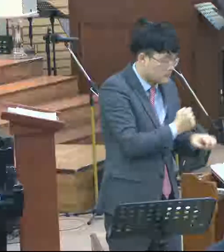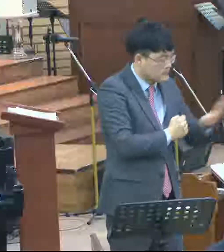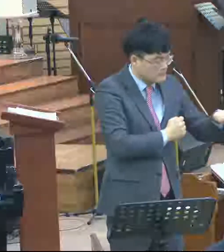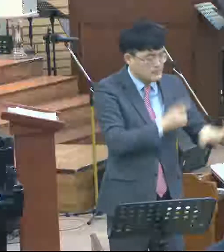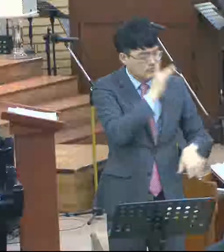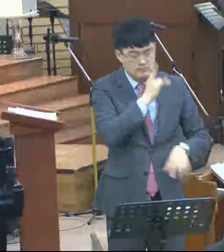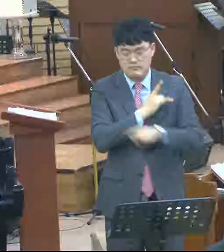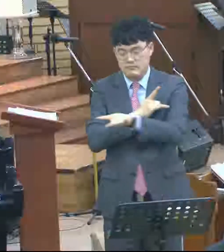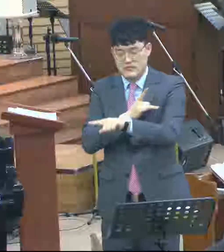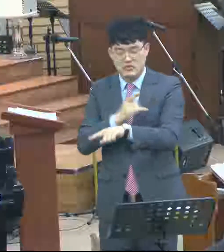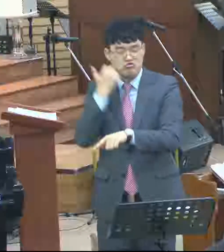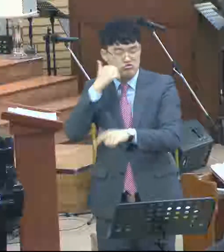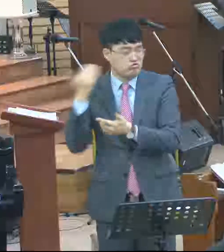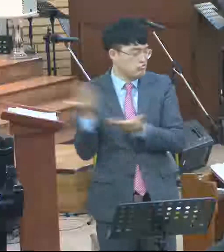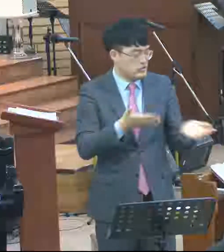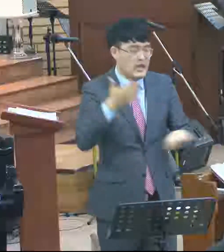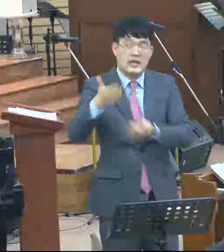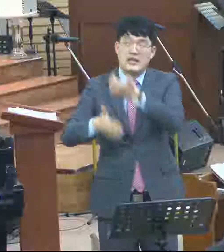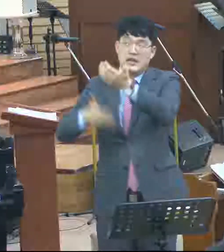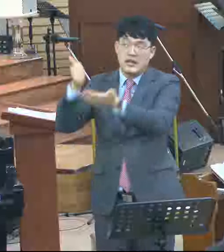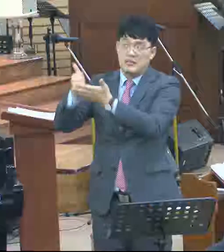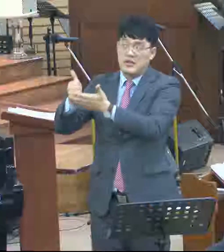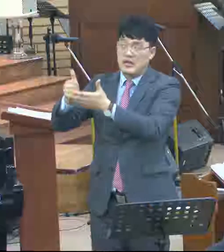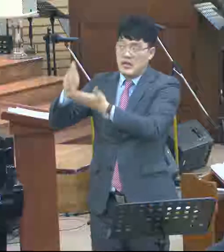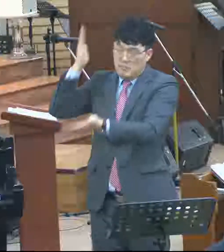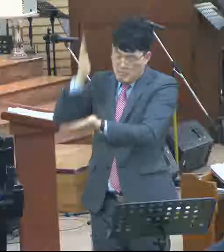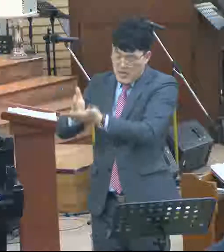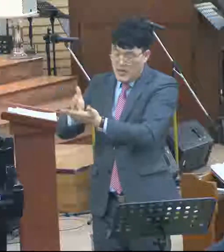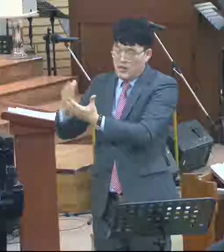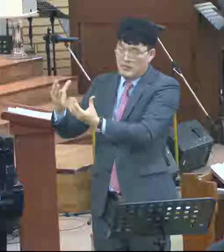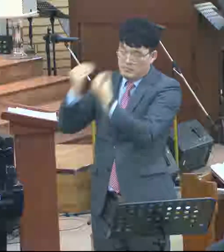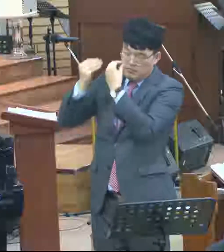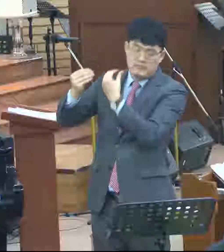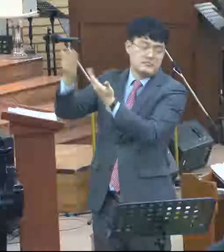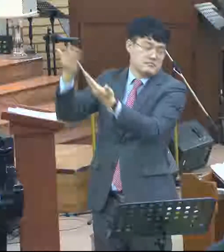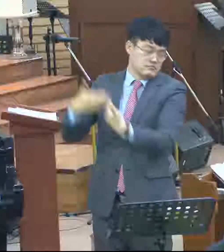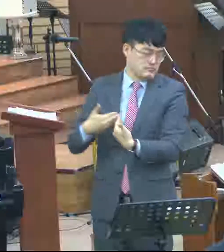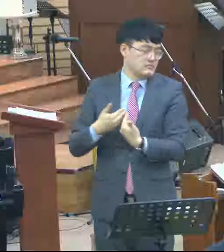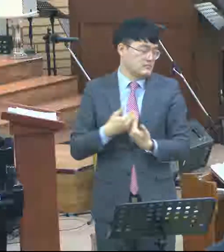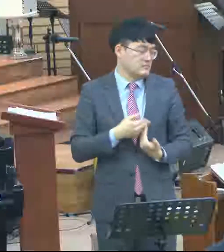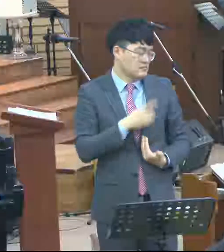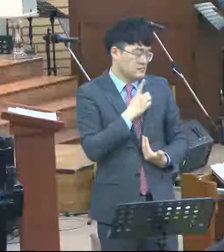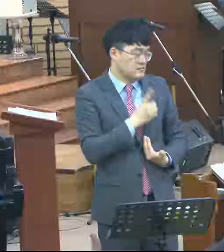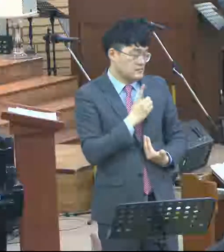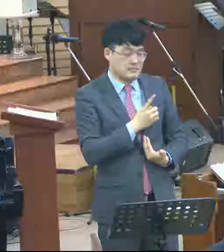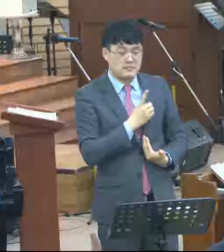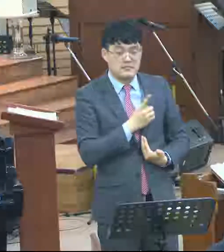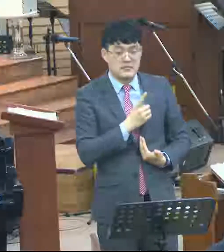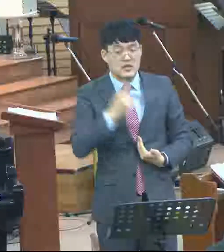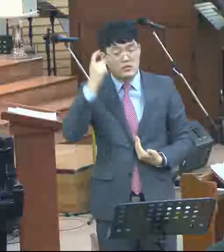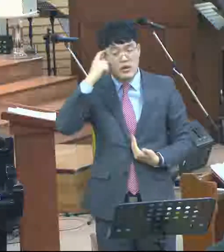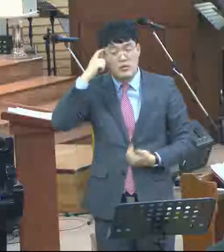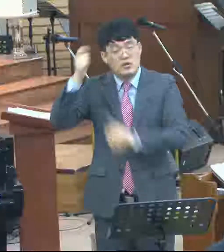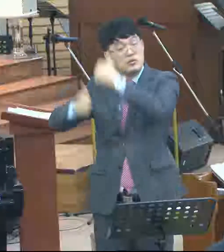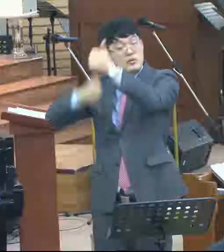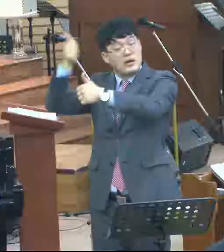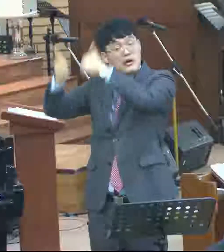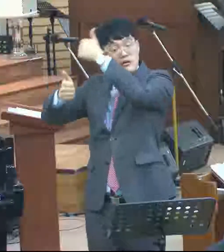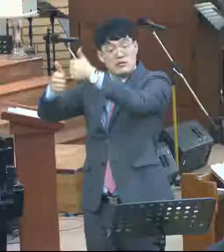이렇게 전했습니다. 조상의 유산을 거래해서는 안 된다. 조상이 물려준